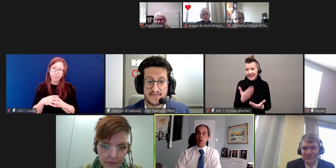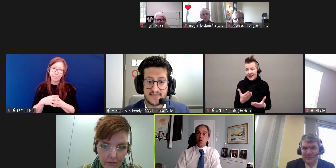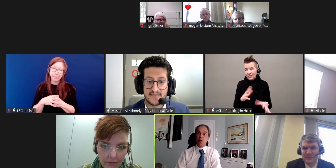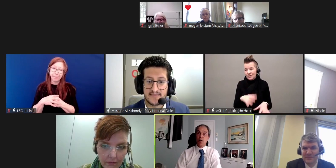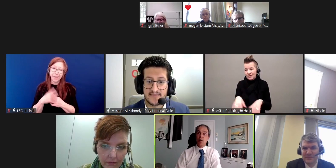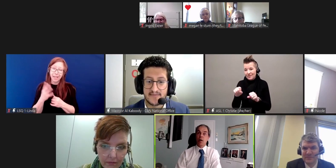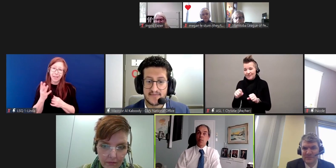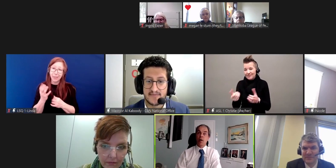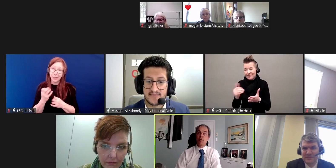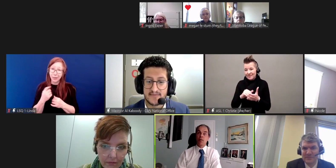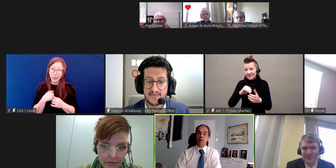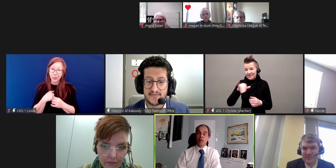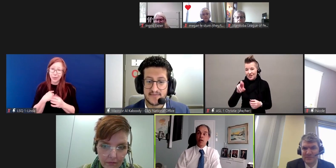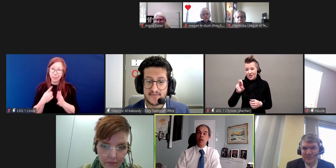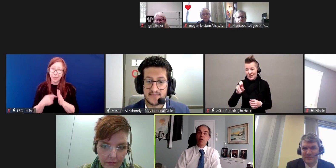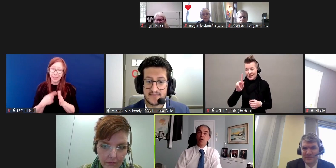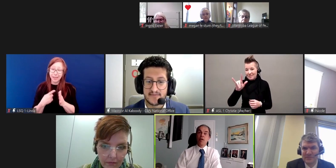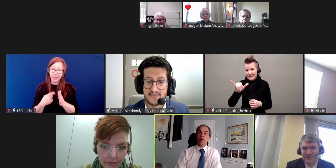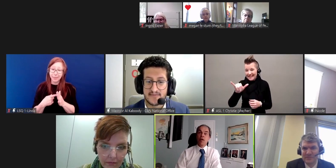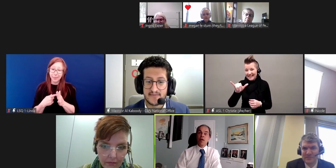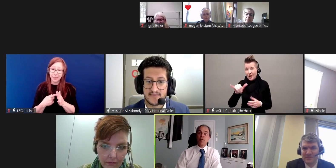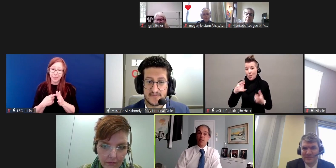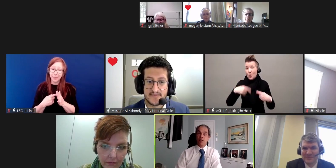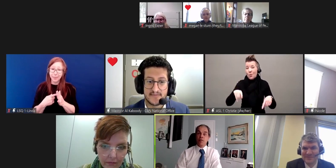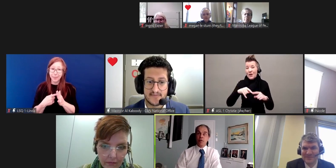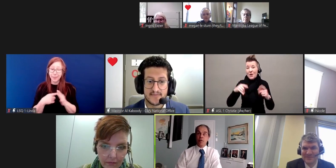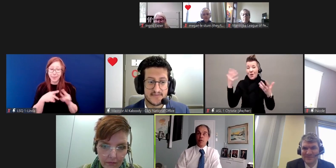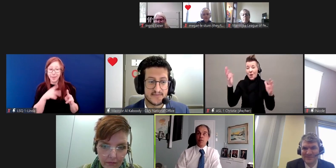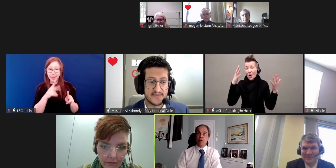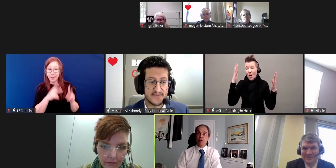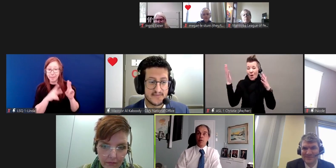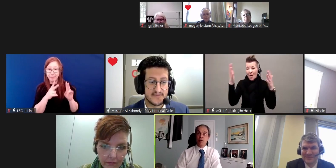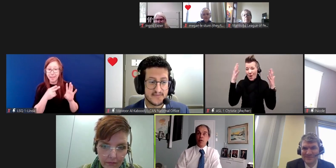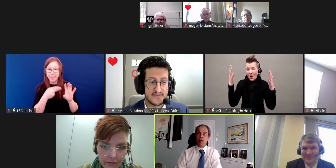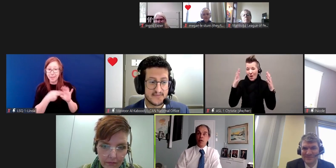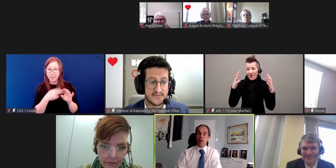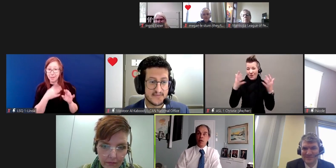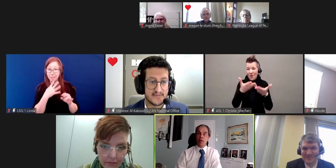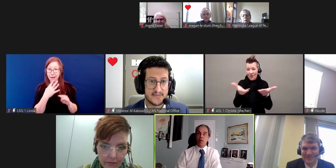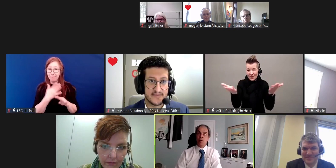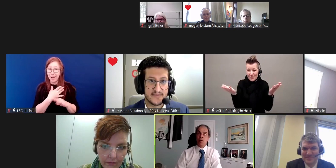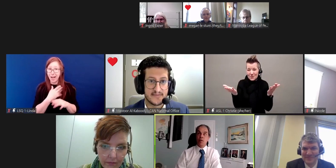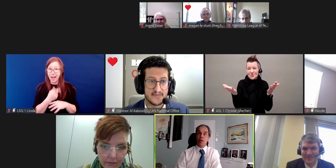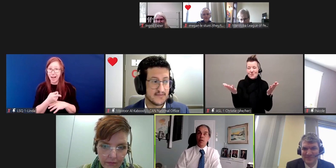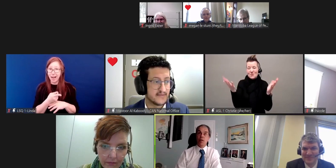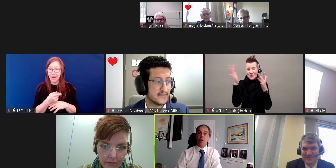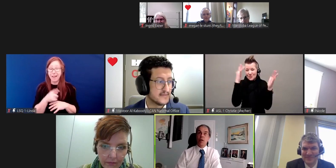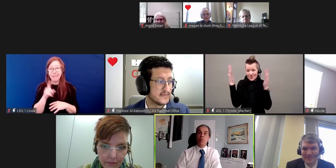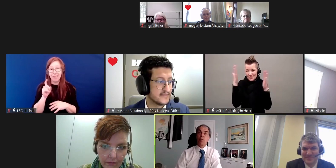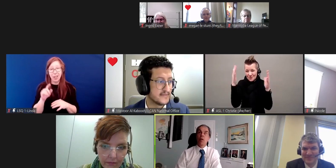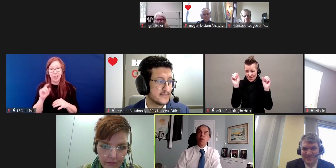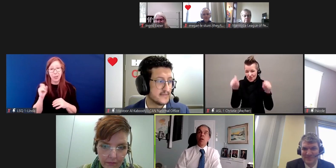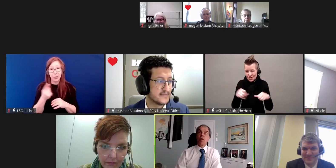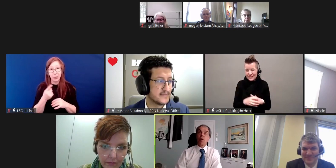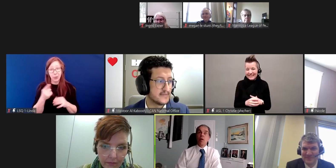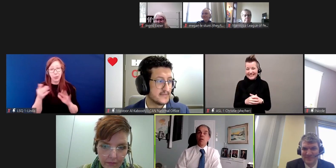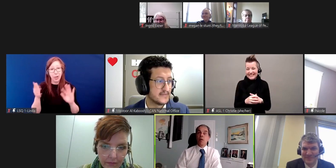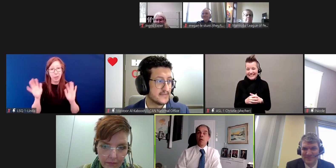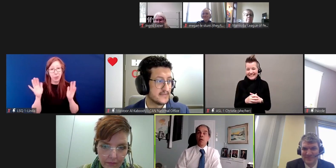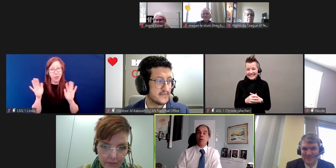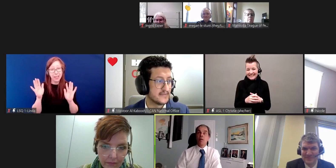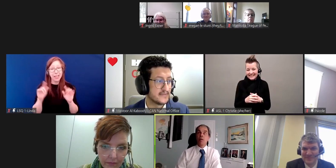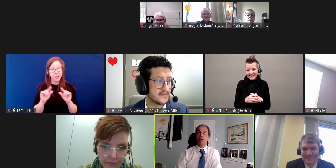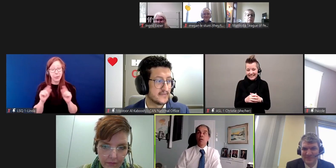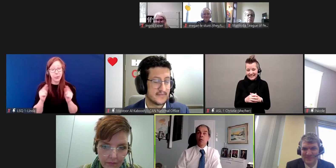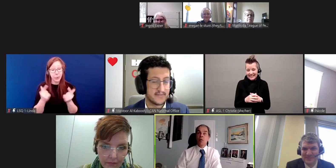répéter à ce qu'ont dit nos participants, nous devrions tous applaudir ce groupe